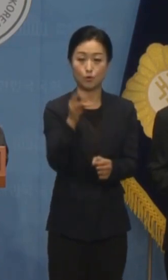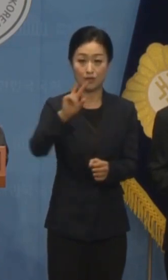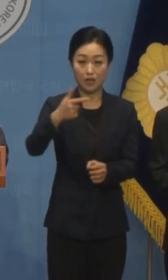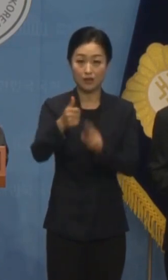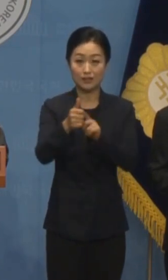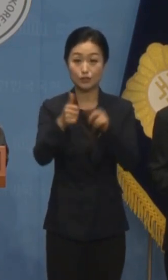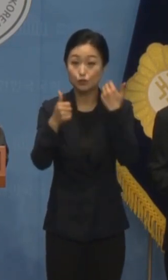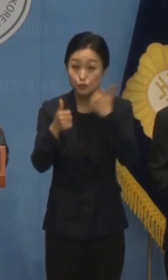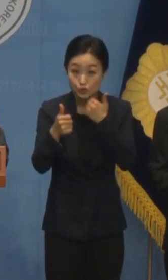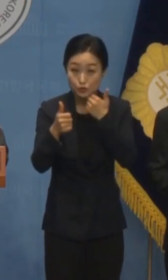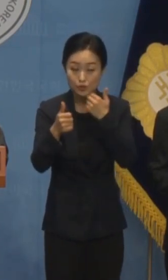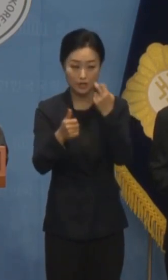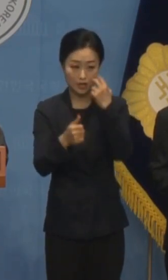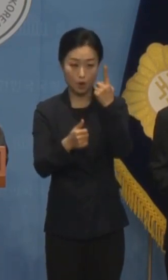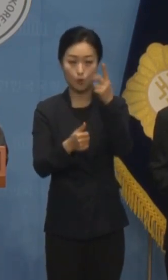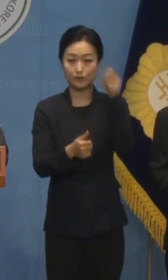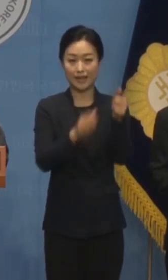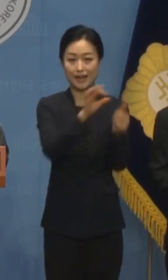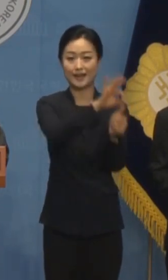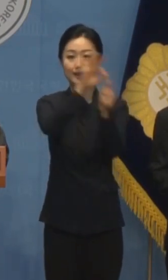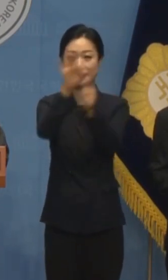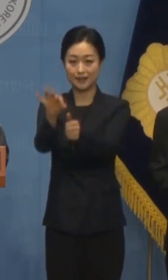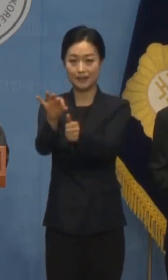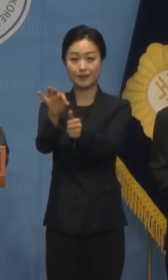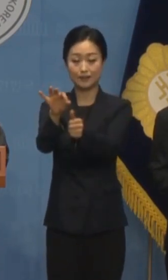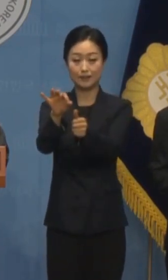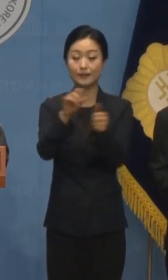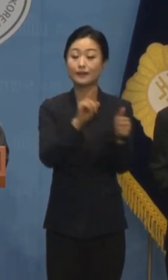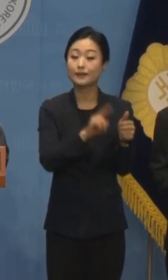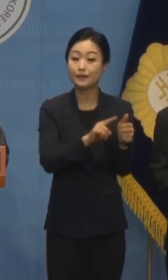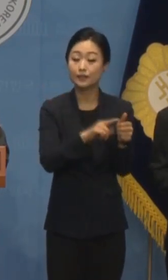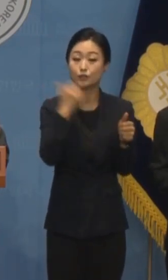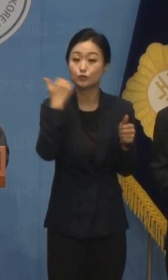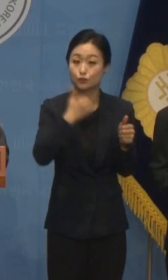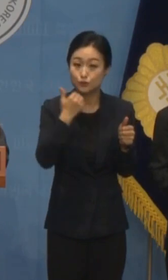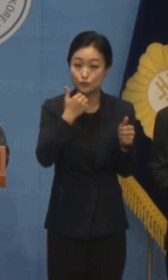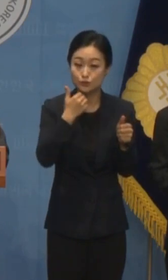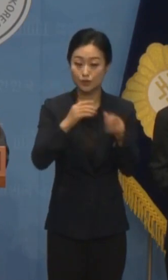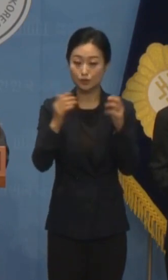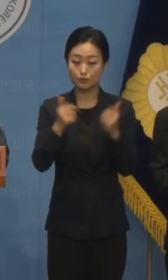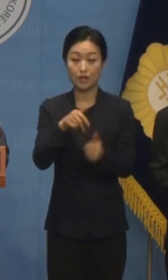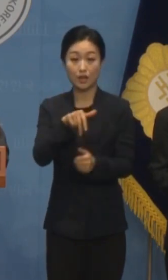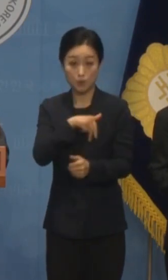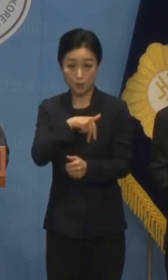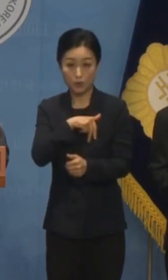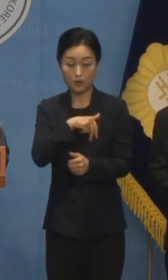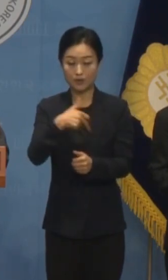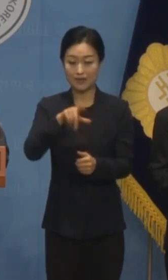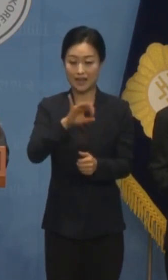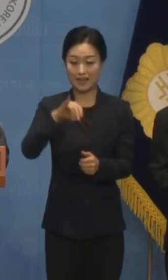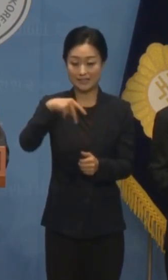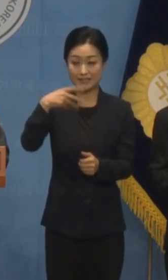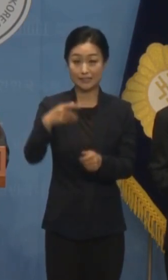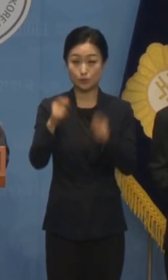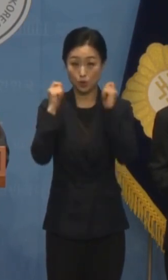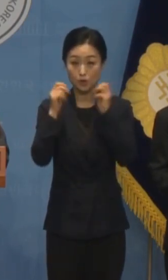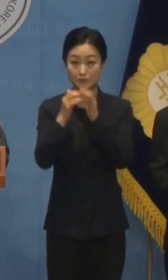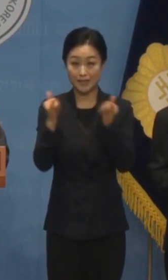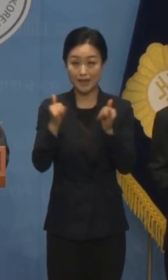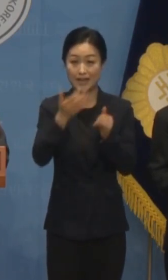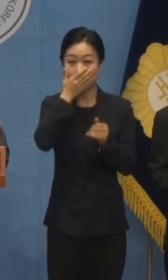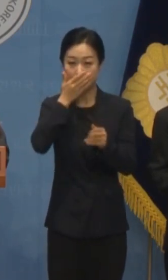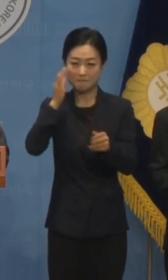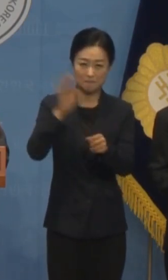대통령 경호처장을 지명했습니다. 김용년 후보자는 국회의원과 카이스트 졸업생을